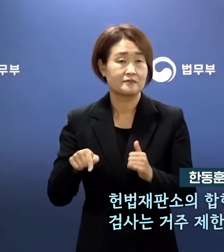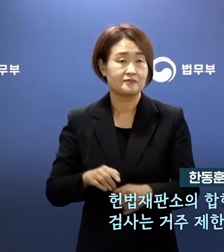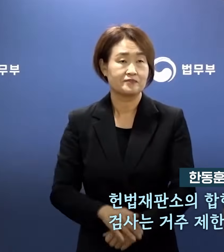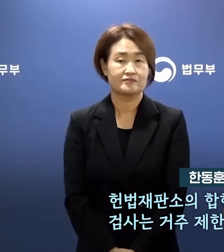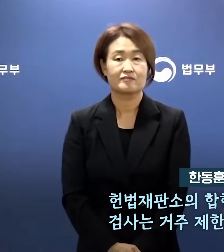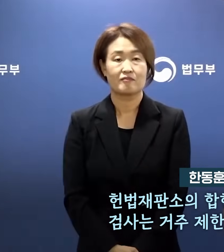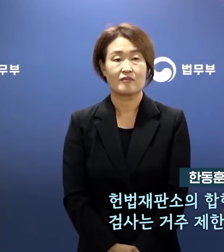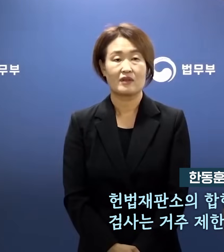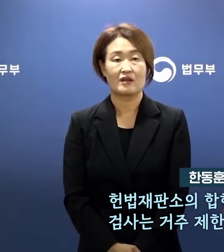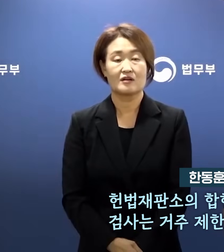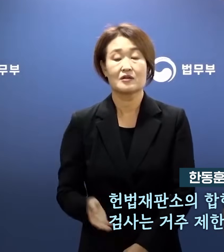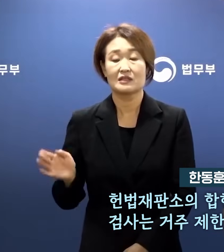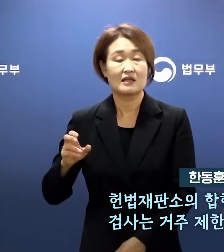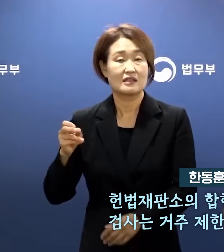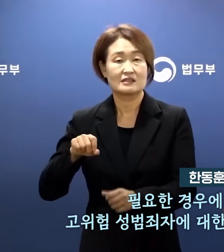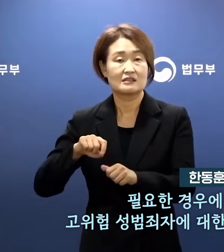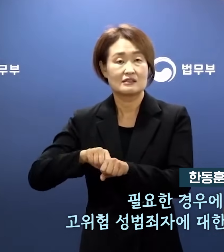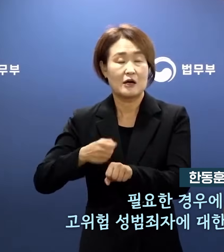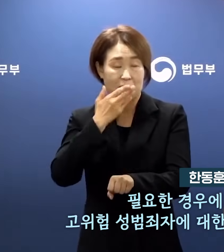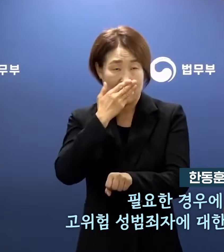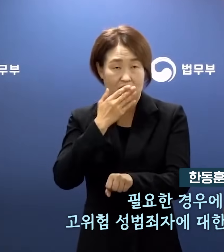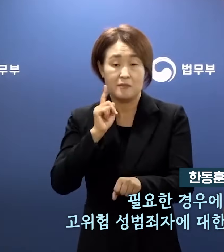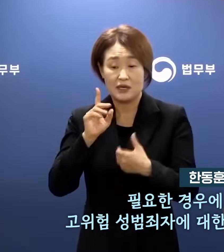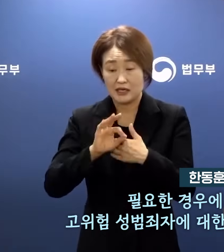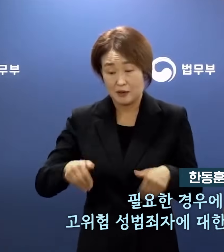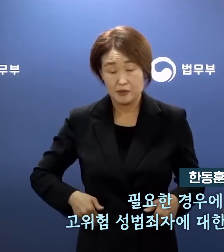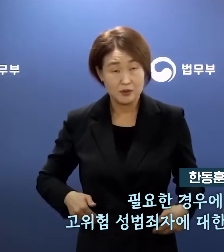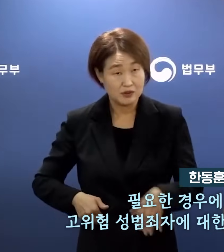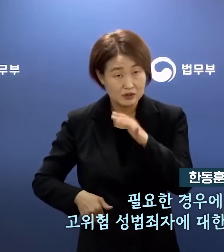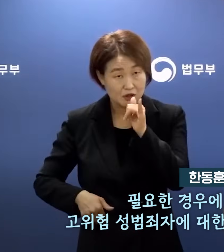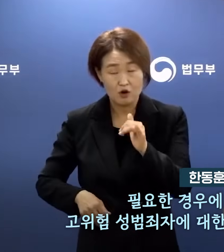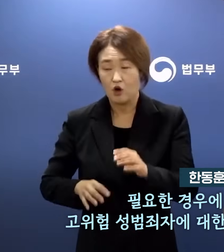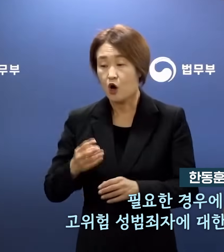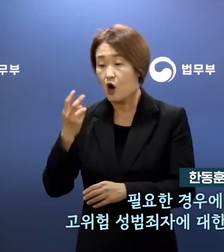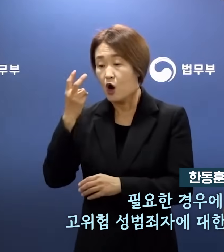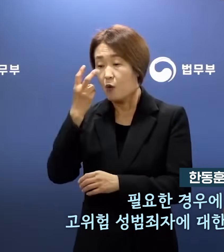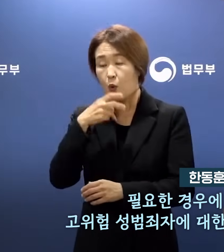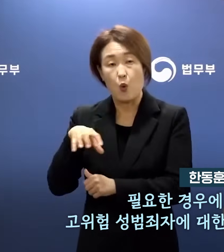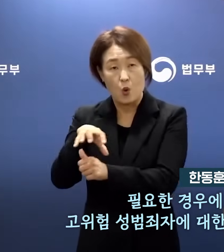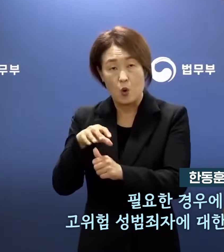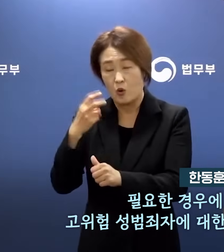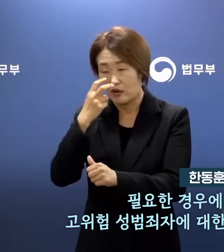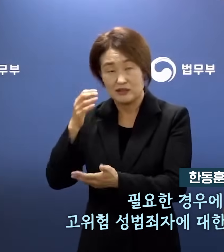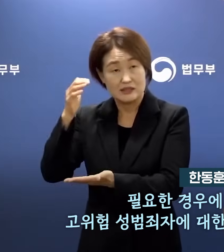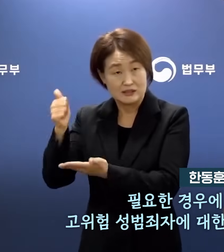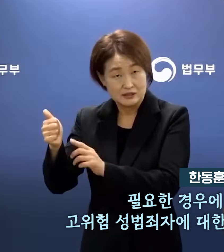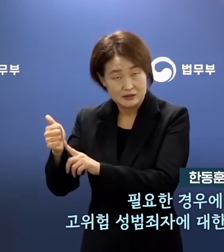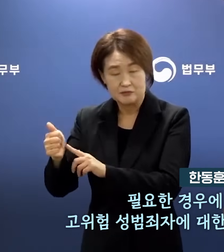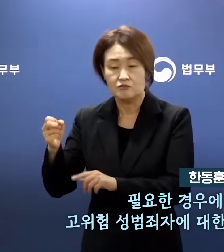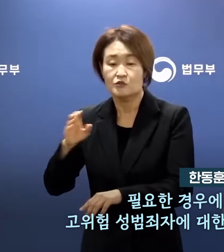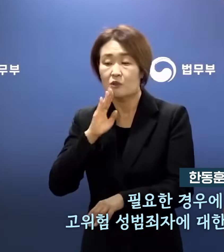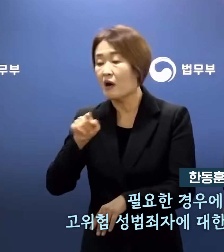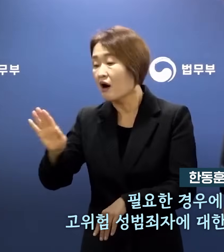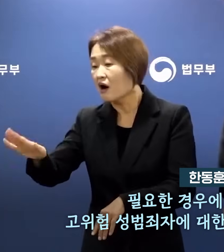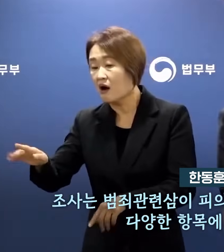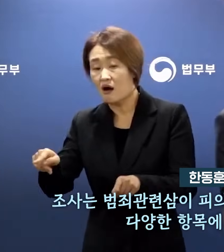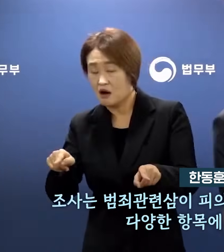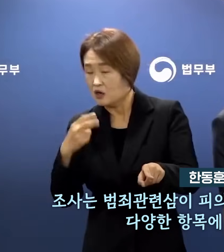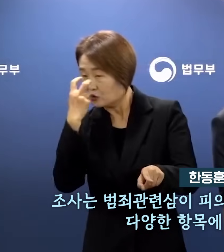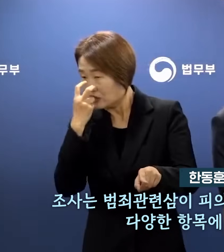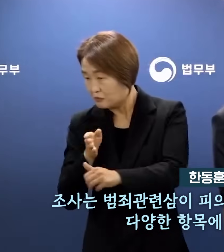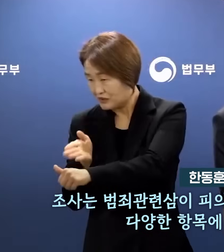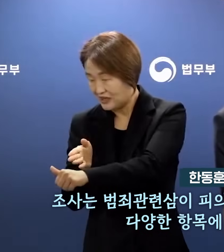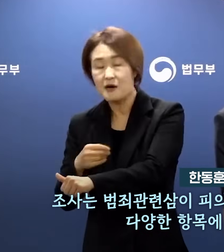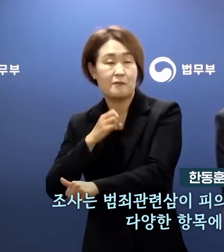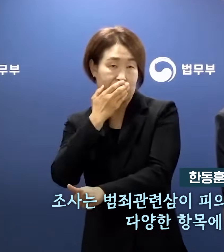그러니까 검사는 거주 제한 명령의 청구를 위해서 필요한 경우에 보호관찰소장에게 고위험 성범죄자에 대한 조사를 요청할 수 있습니다.